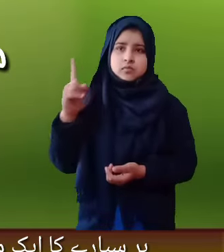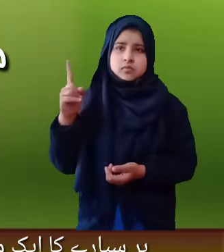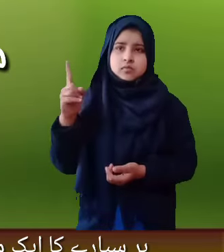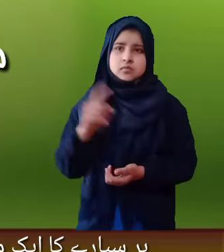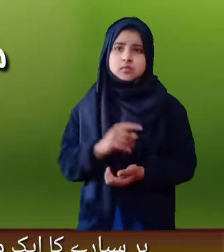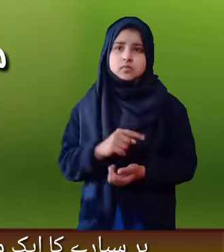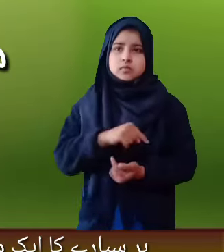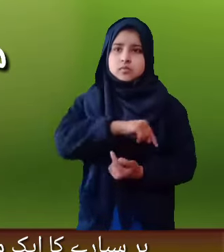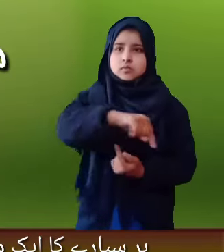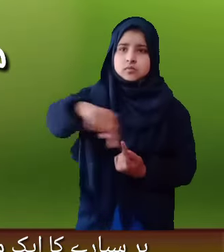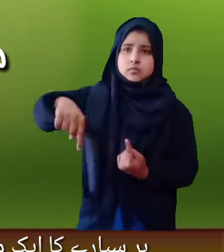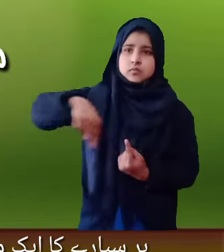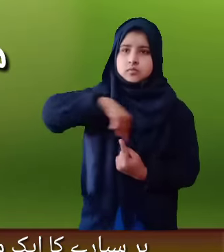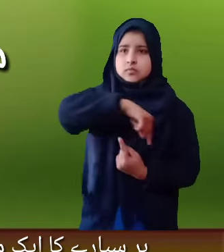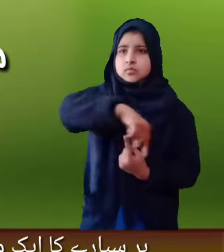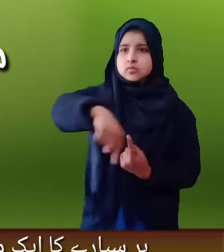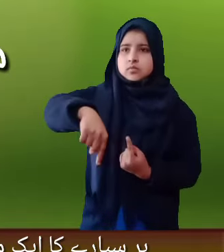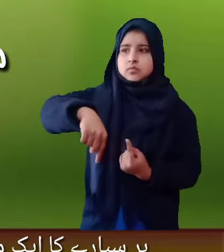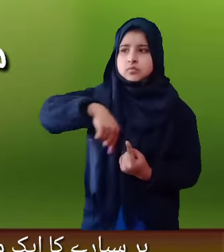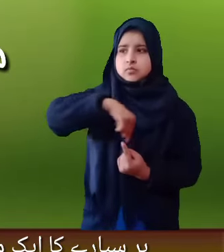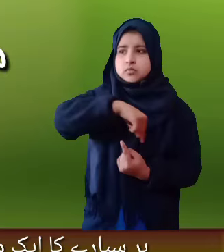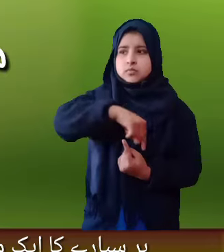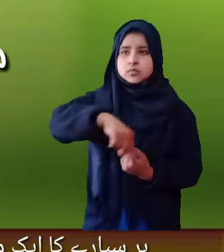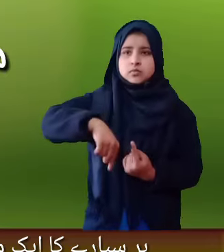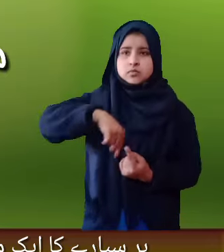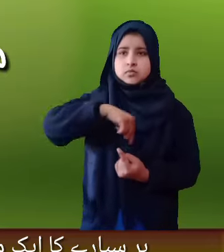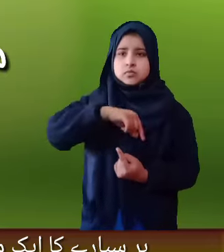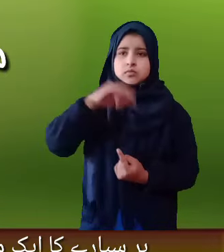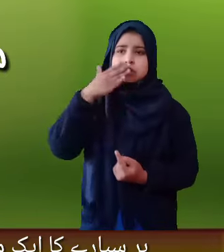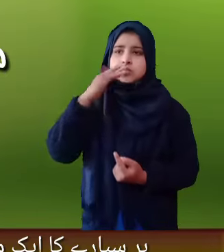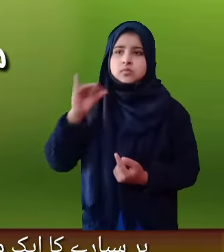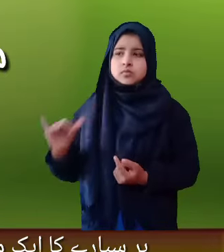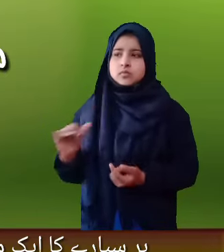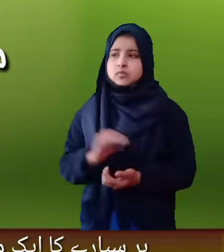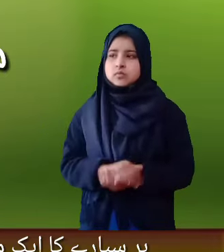एक महवर होता है।